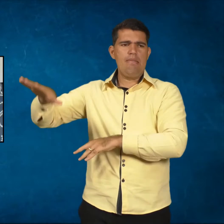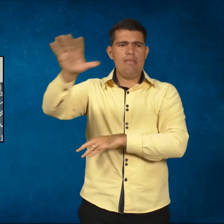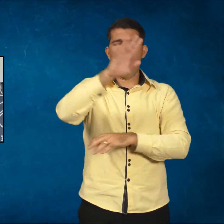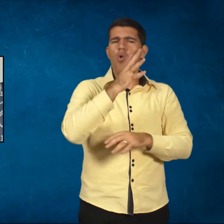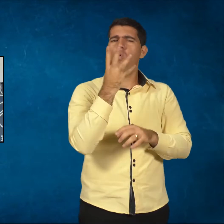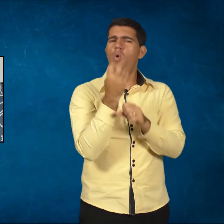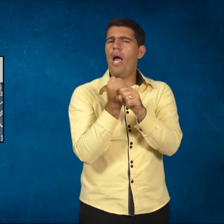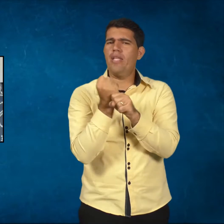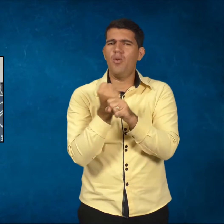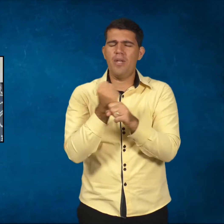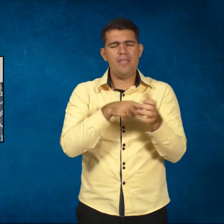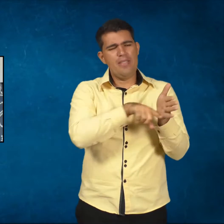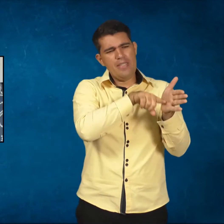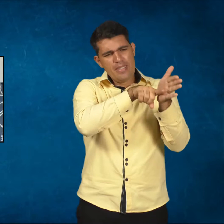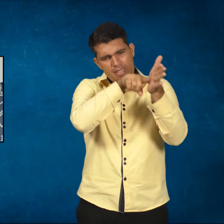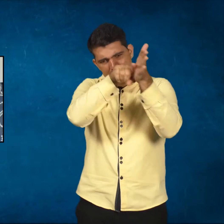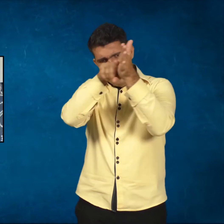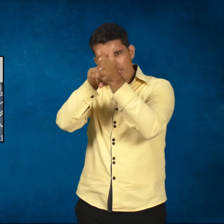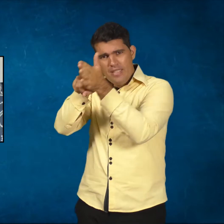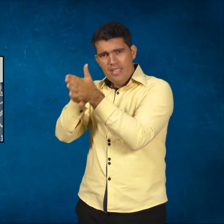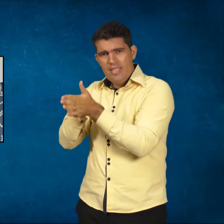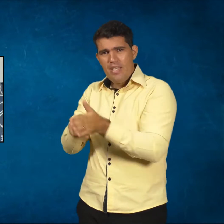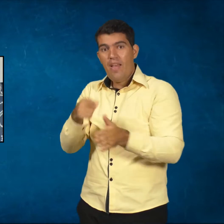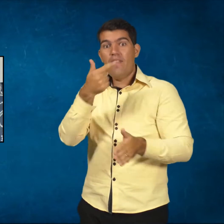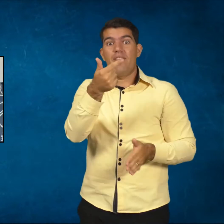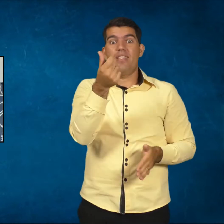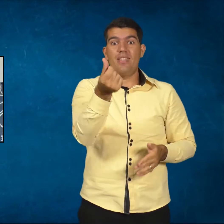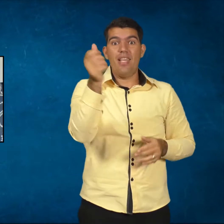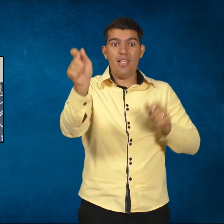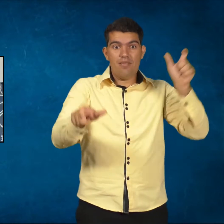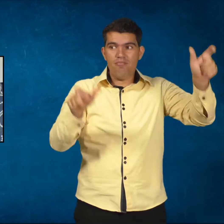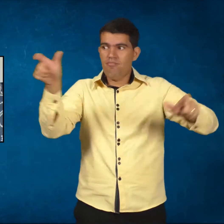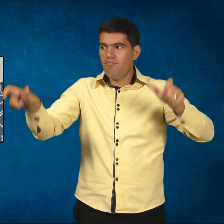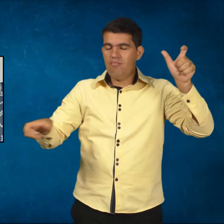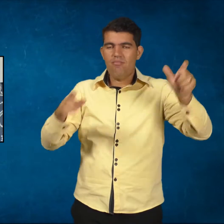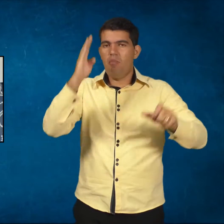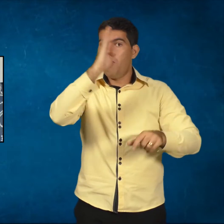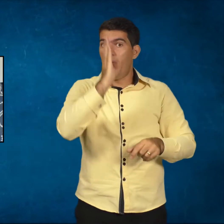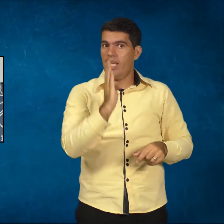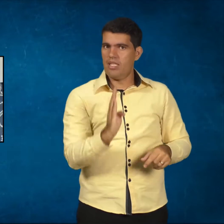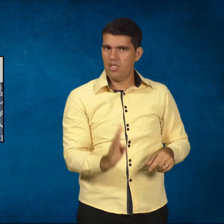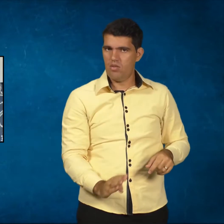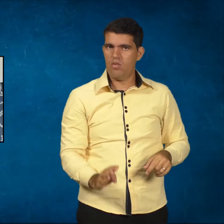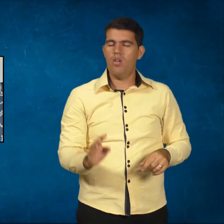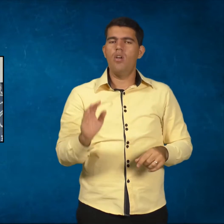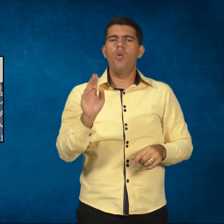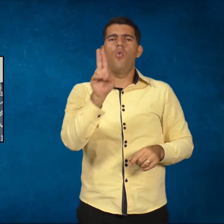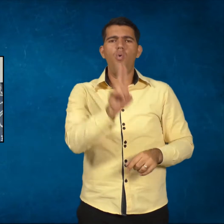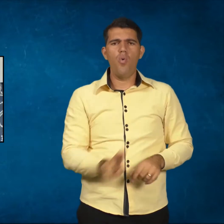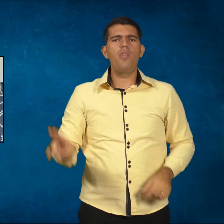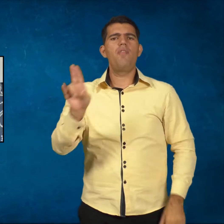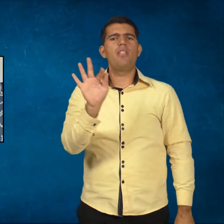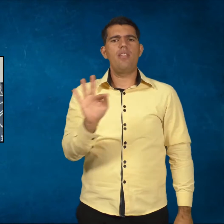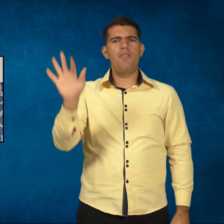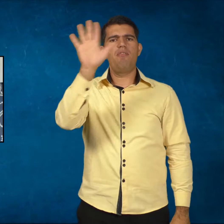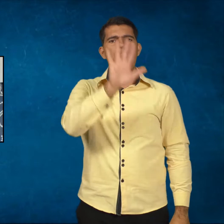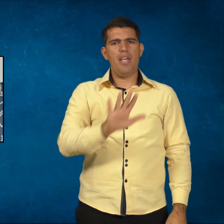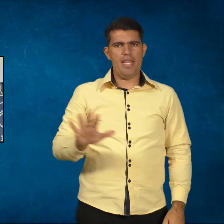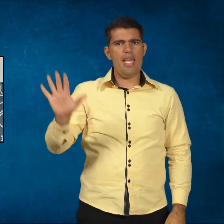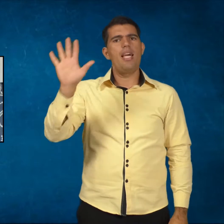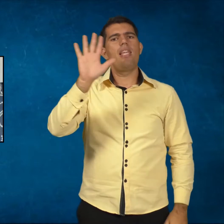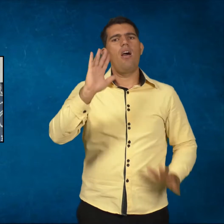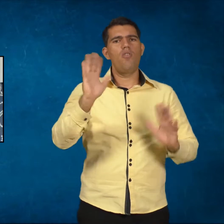de 4 anos, que envolveu pesquisadores, 26 pesquisadores de todo o Brasil. As federais entraram com pesquisadores de